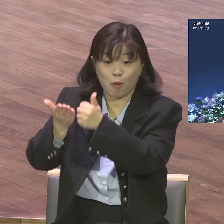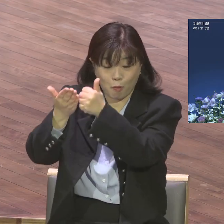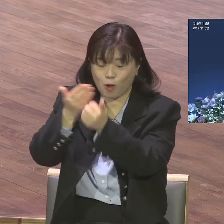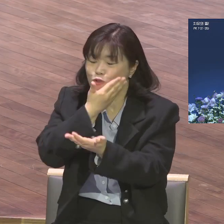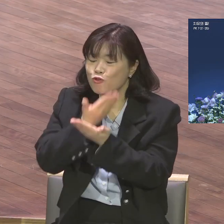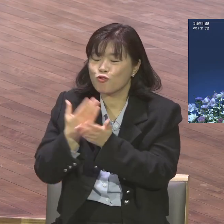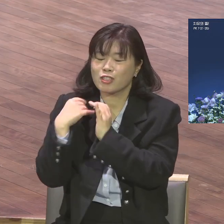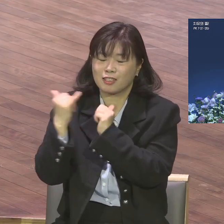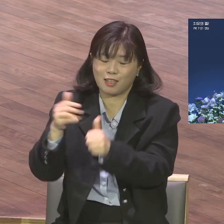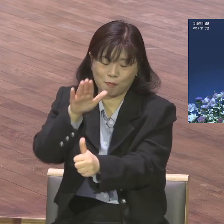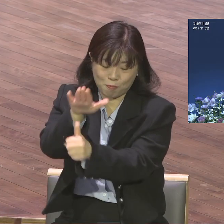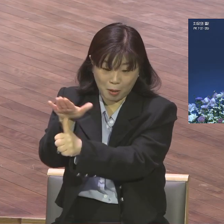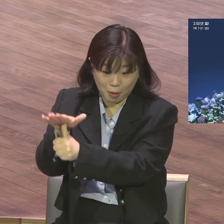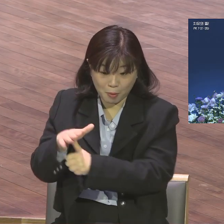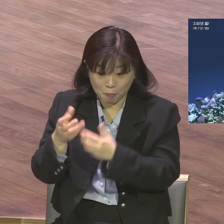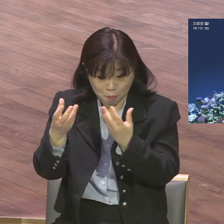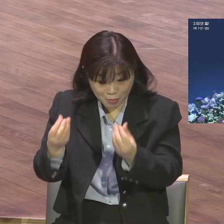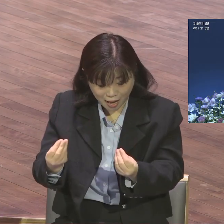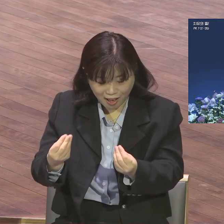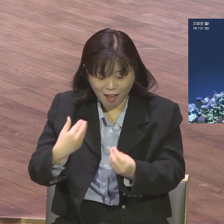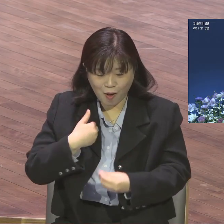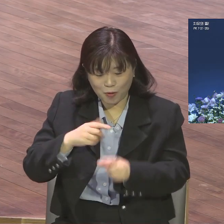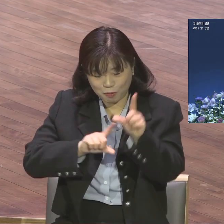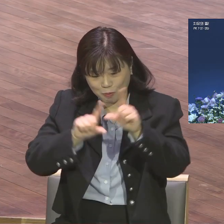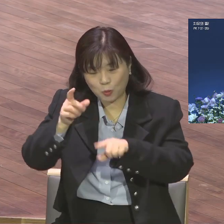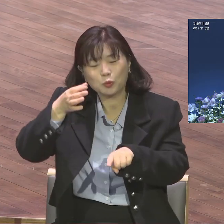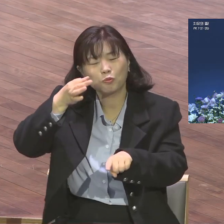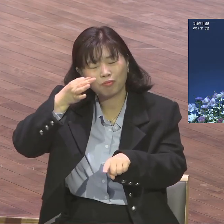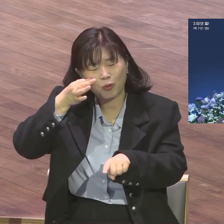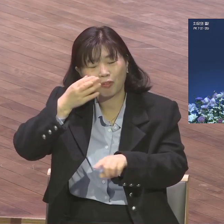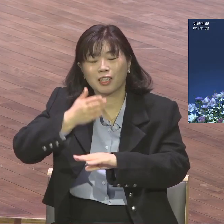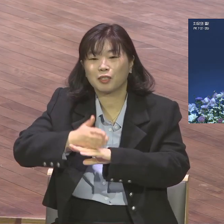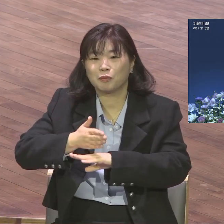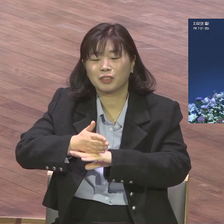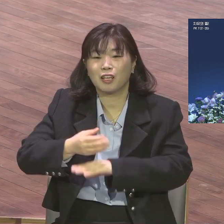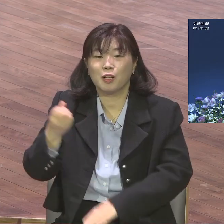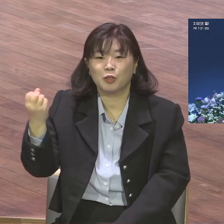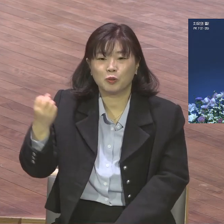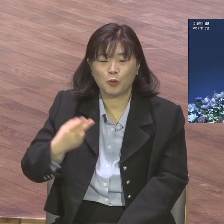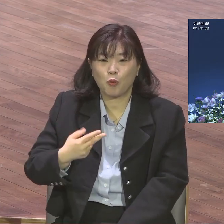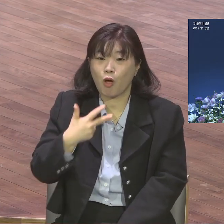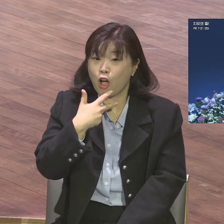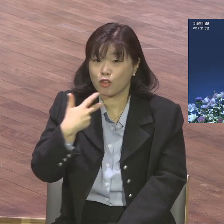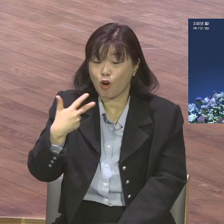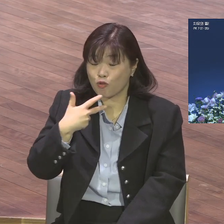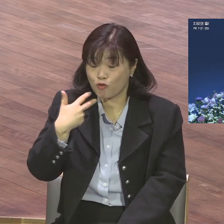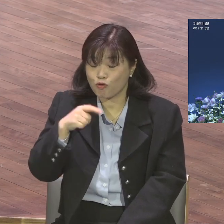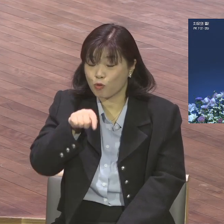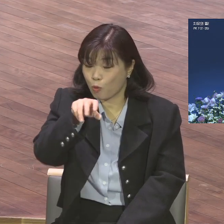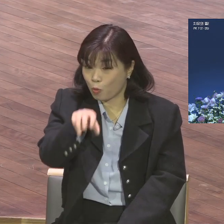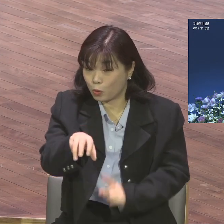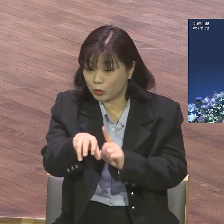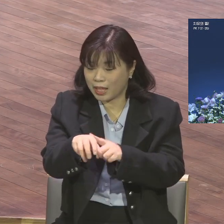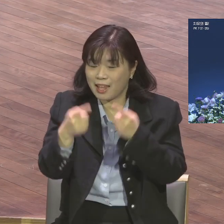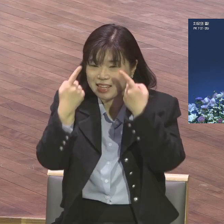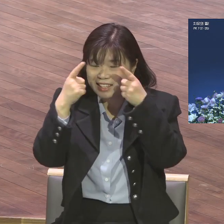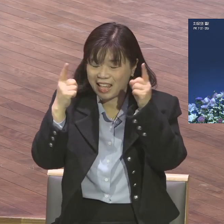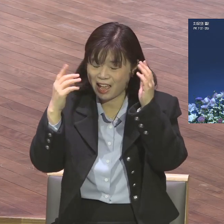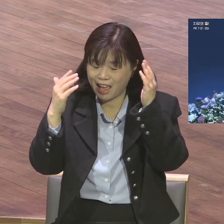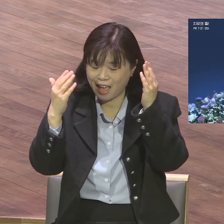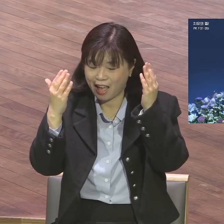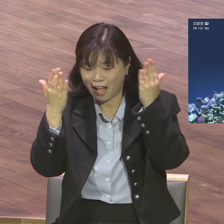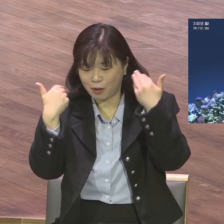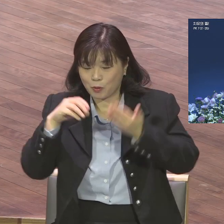것을 보게 되고, 또 우리 교회에서도 또 현재 연구에서 공부하고 있는 그러한 우리 장로님,